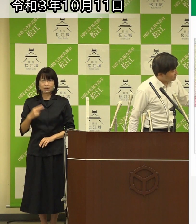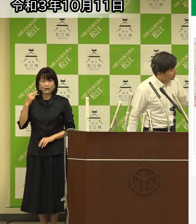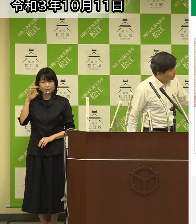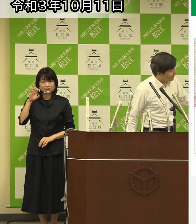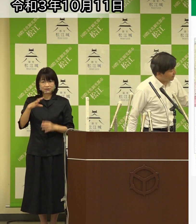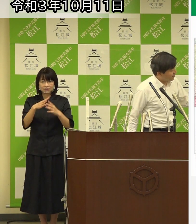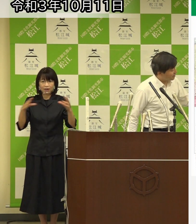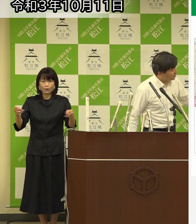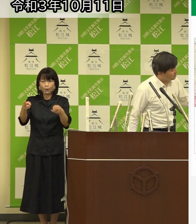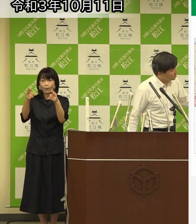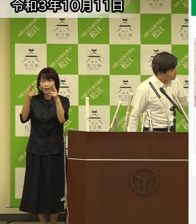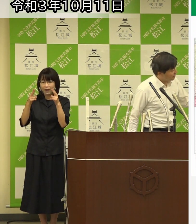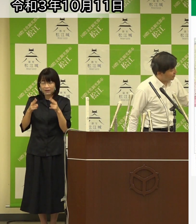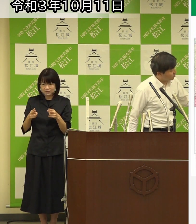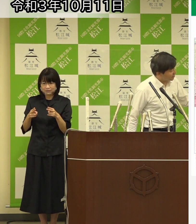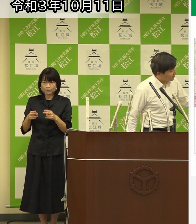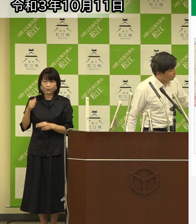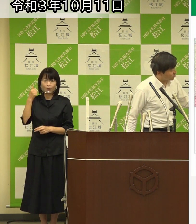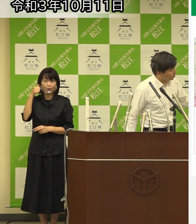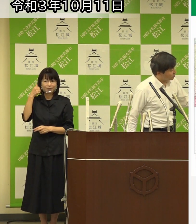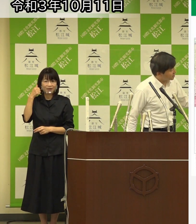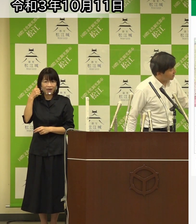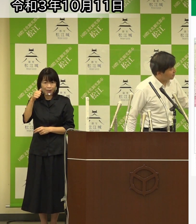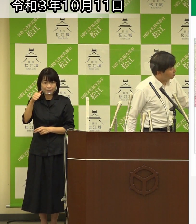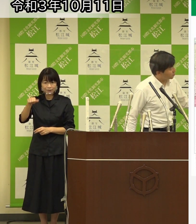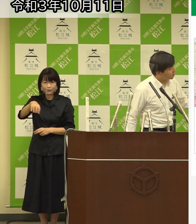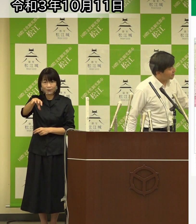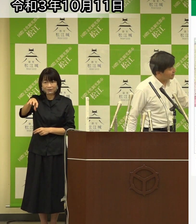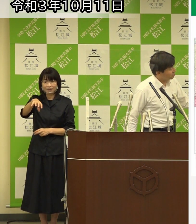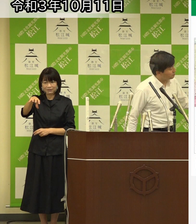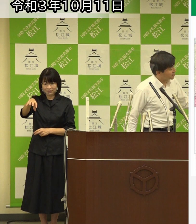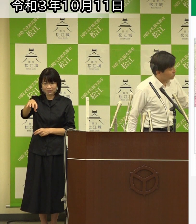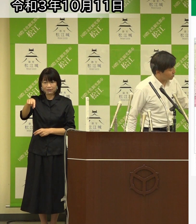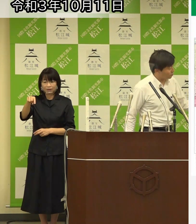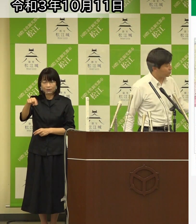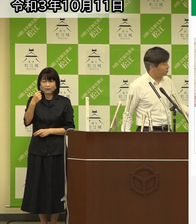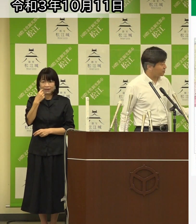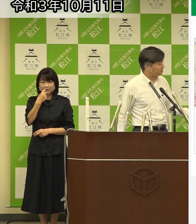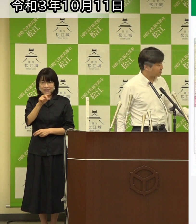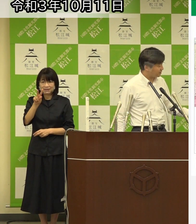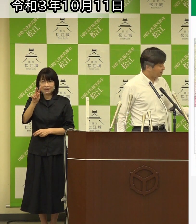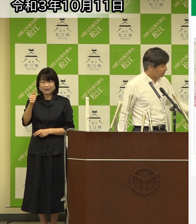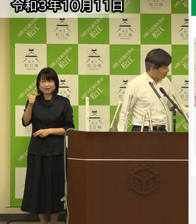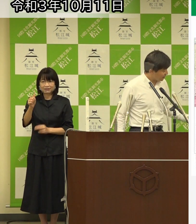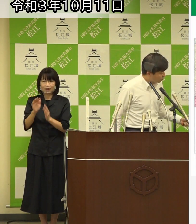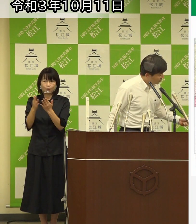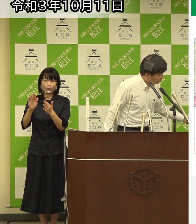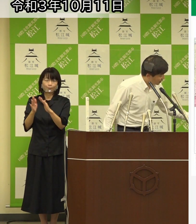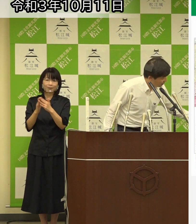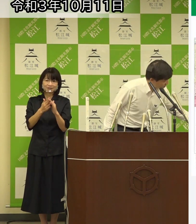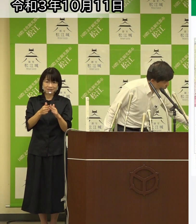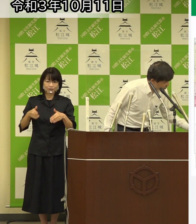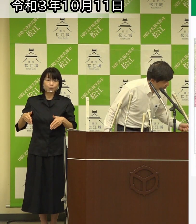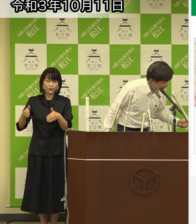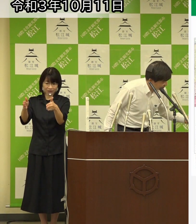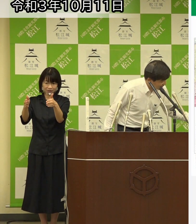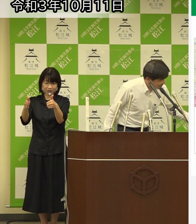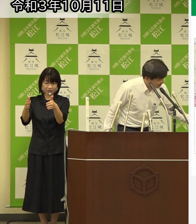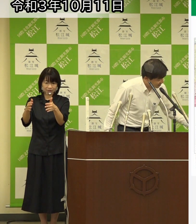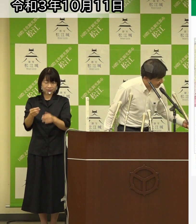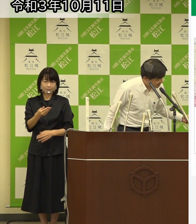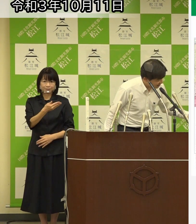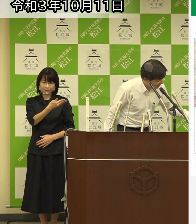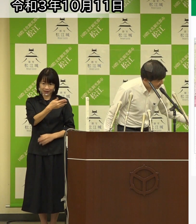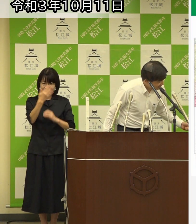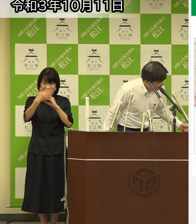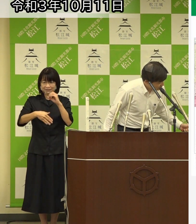ですね南詰めのですねこの道路ですね、これを白方本町通りというふうに言います。これがちょっと小さいですが